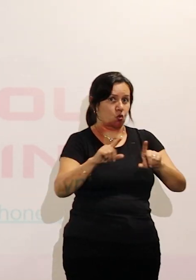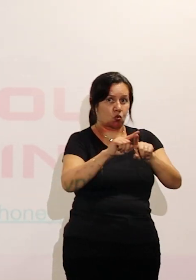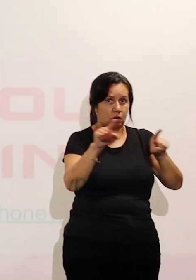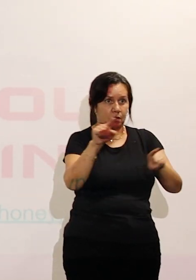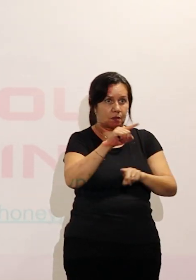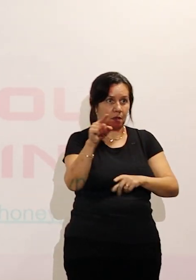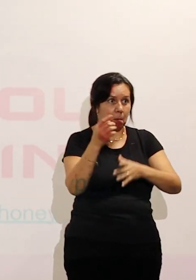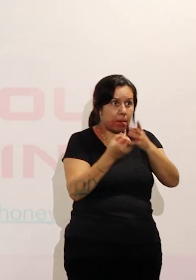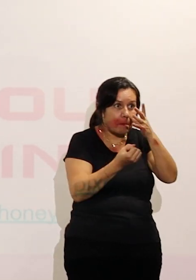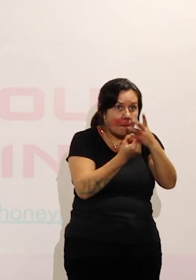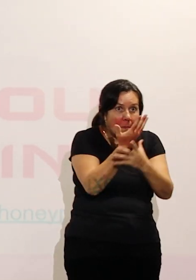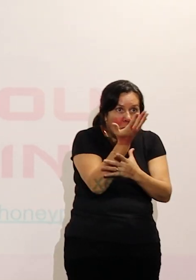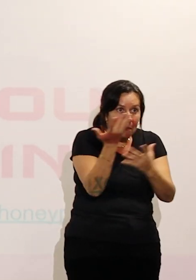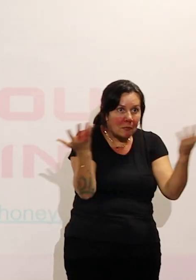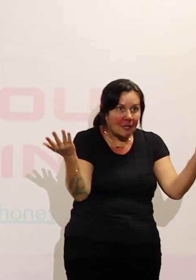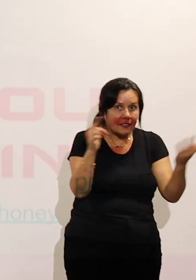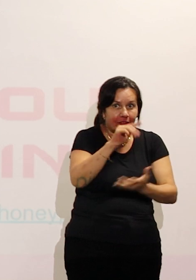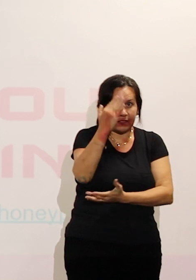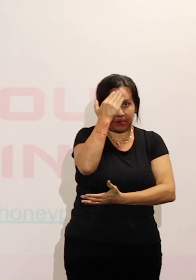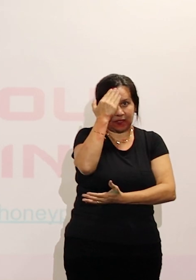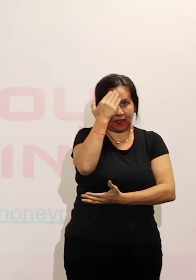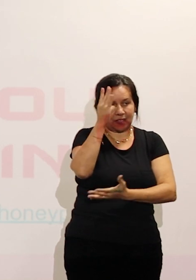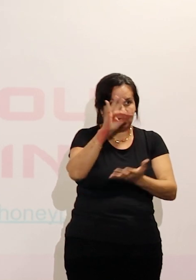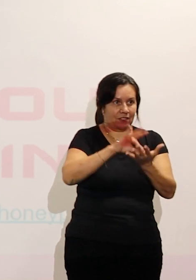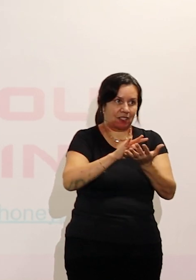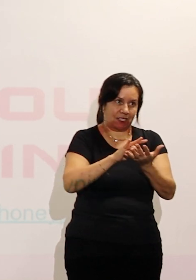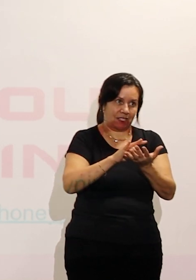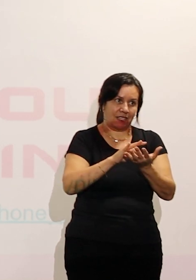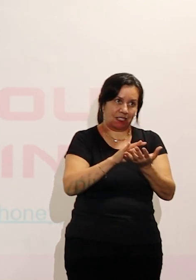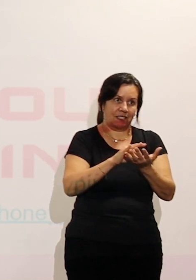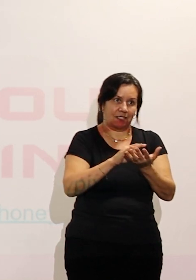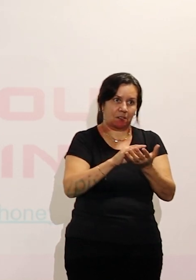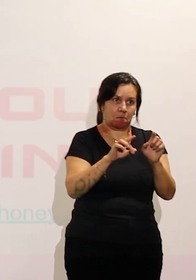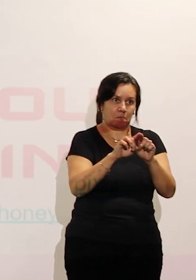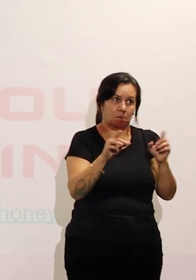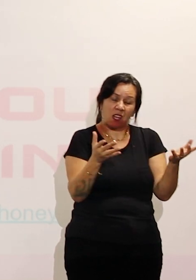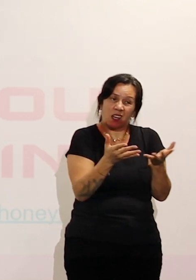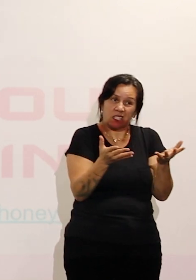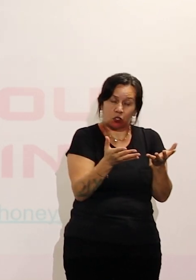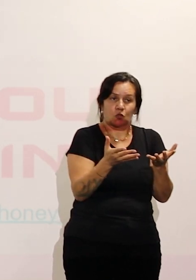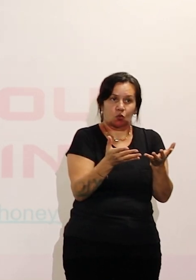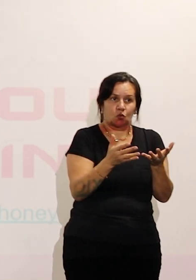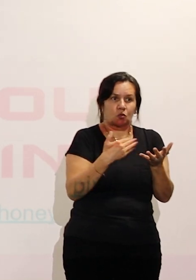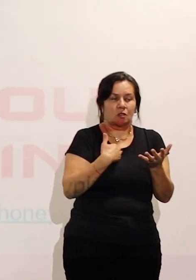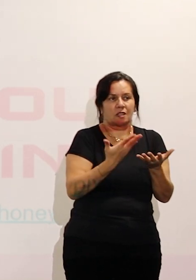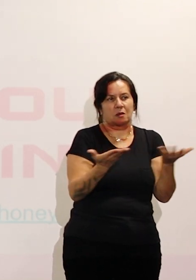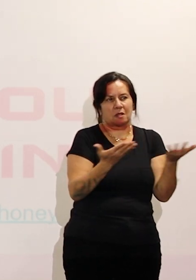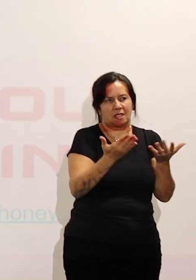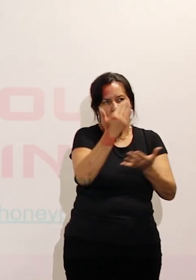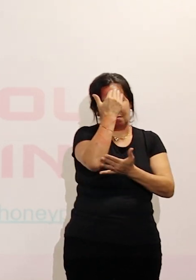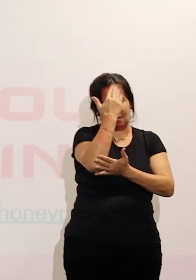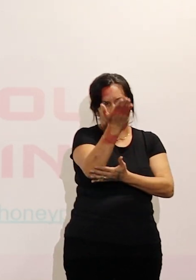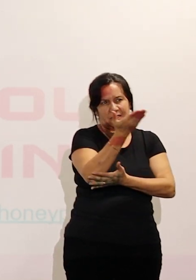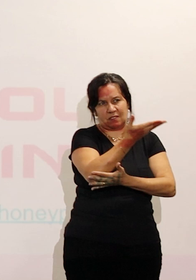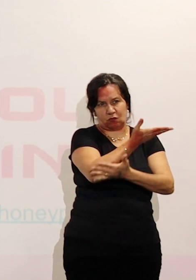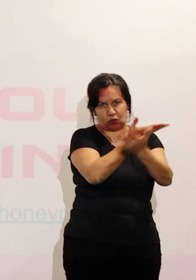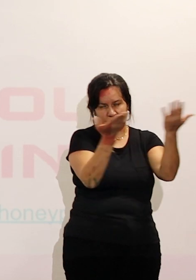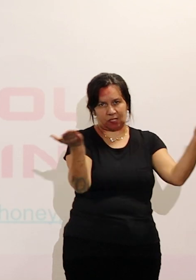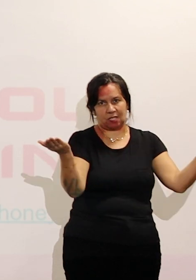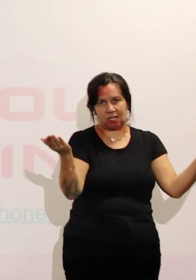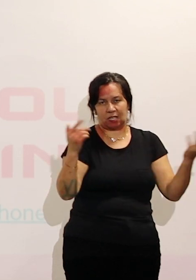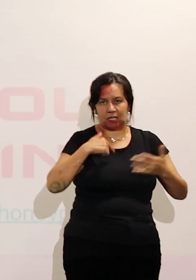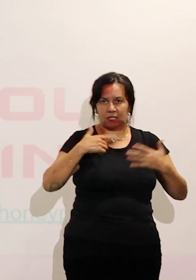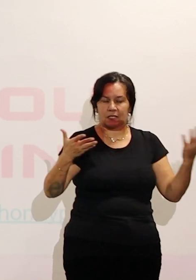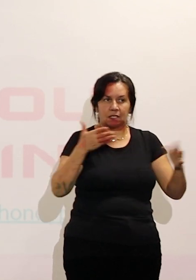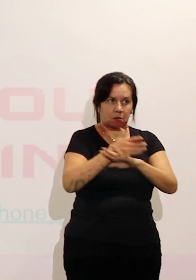meio mágico, se vocês pensarem bem, né? Mas, basicamente, é isso. Eu queria agradecer aí o pessoal do evento, o pessoal